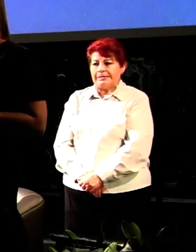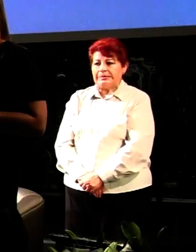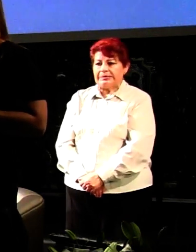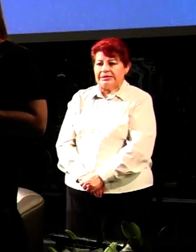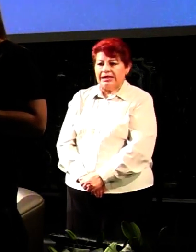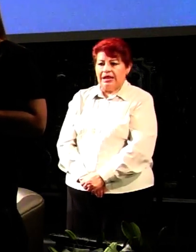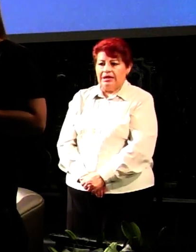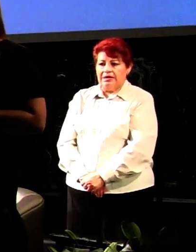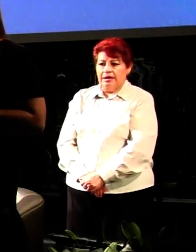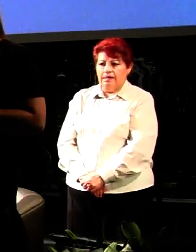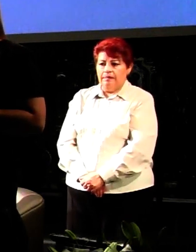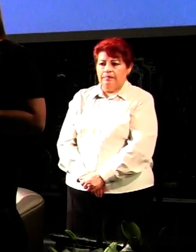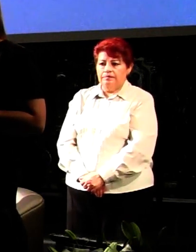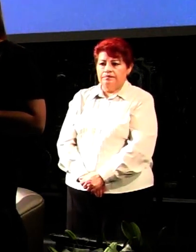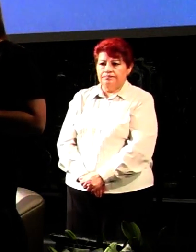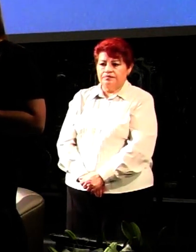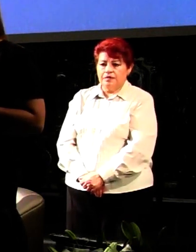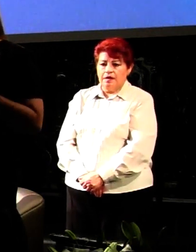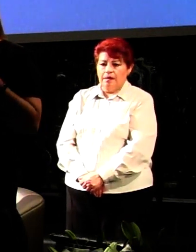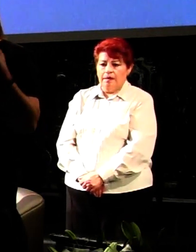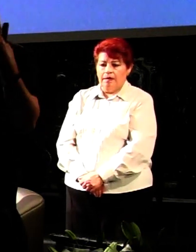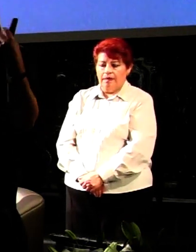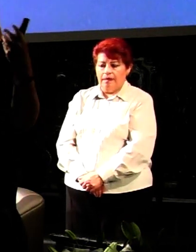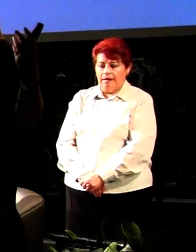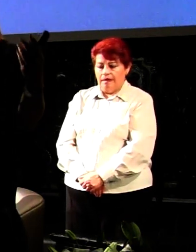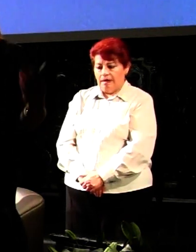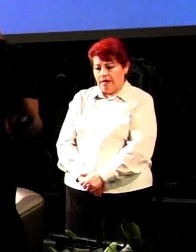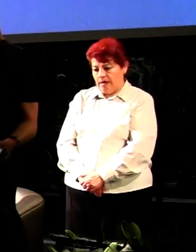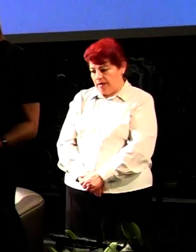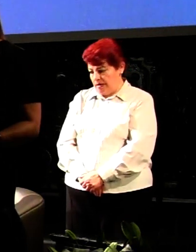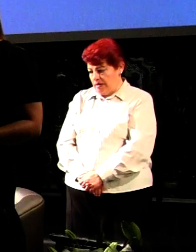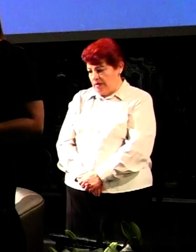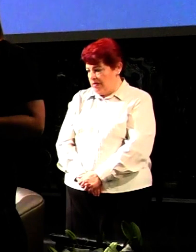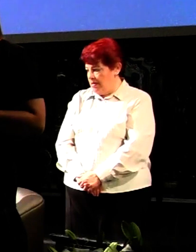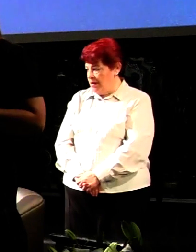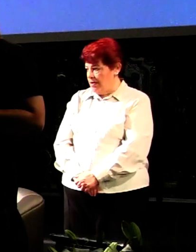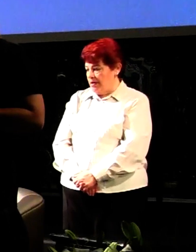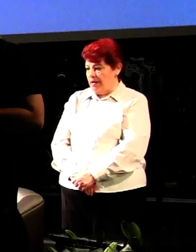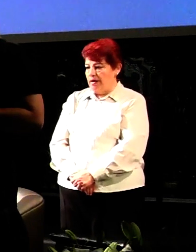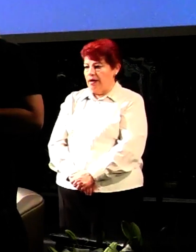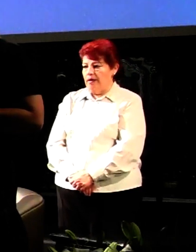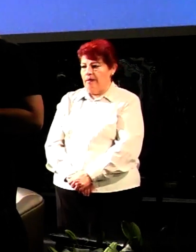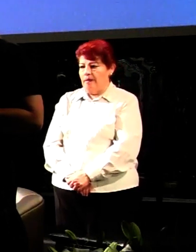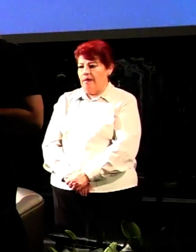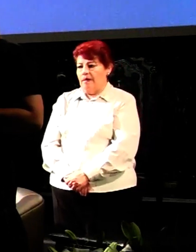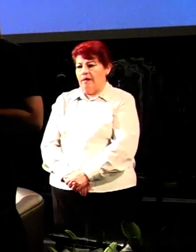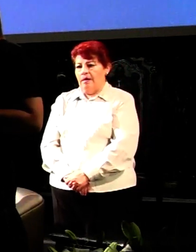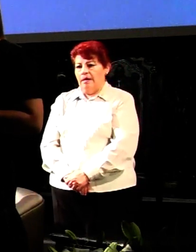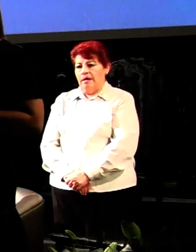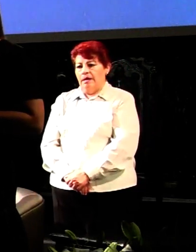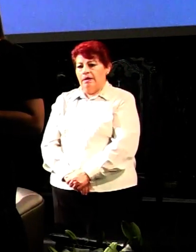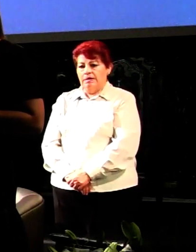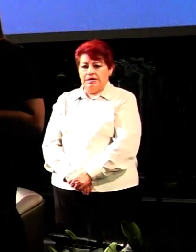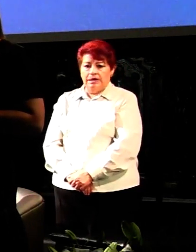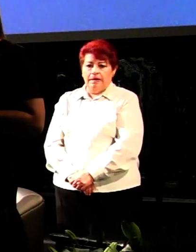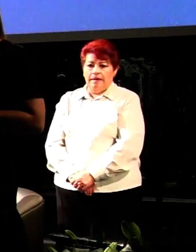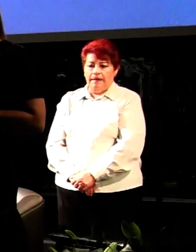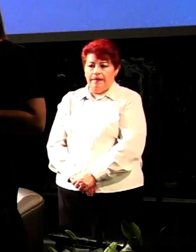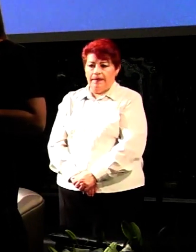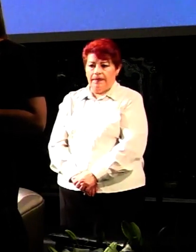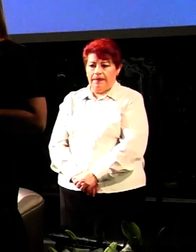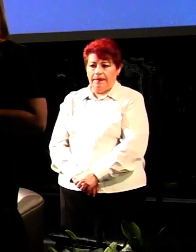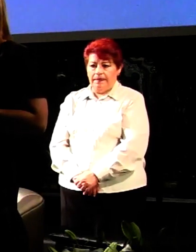de confianza, donde no puedo ver por aquella persona con la que empatizo y donde mejor me quedo callado para que a mí no me pase